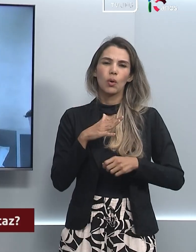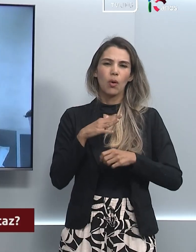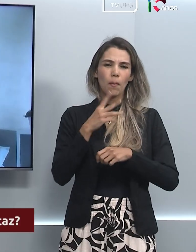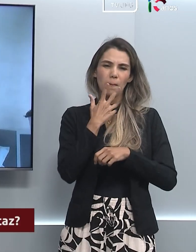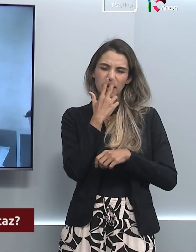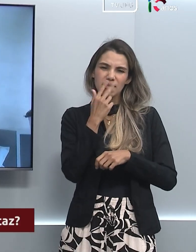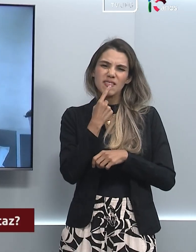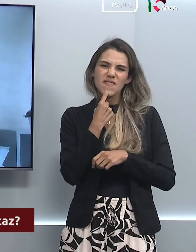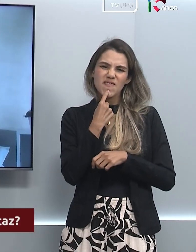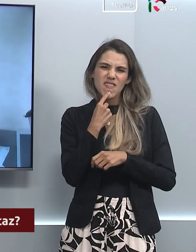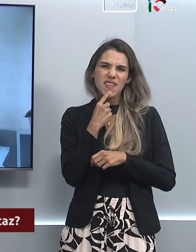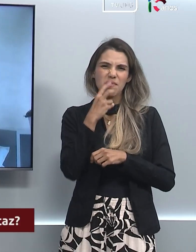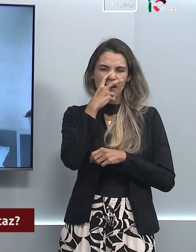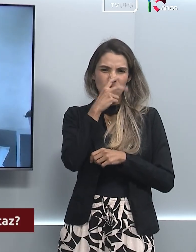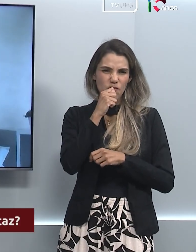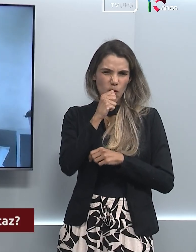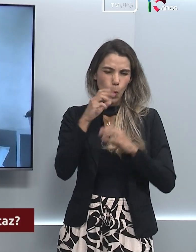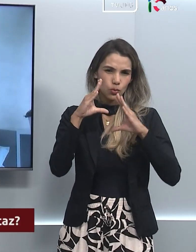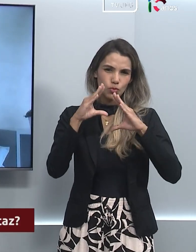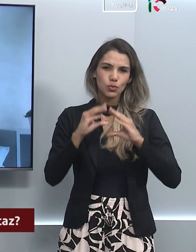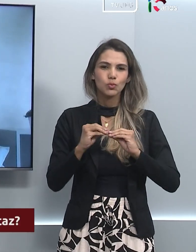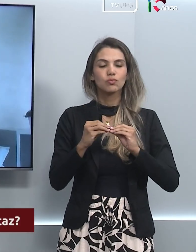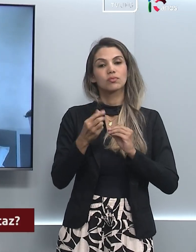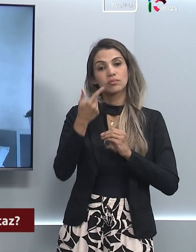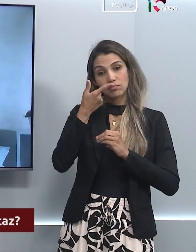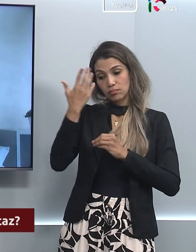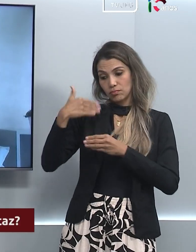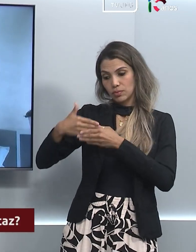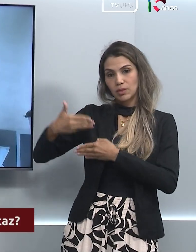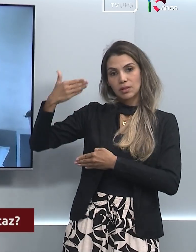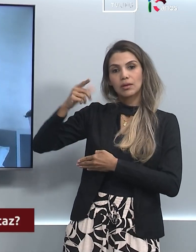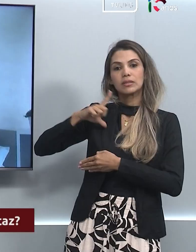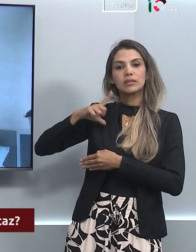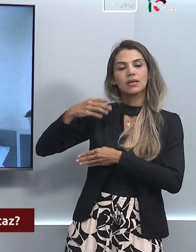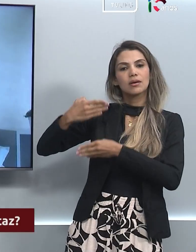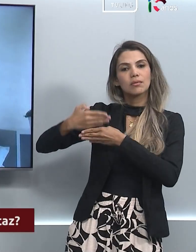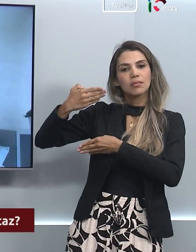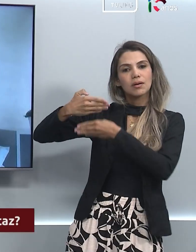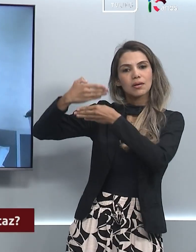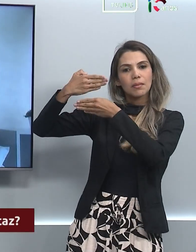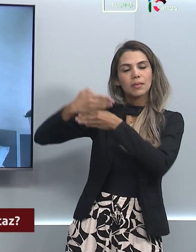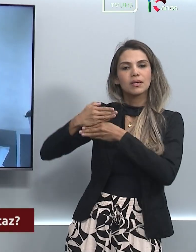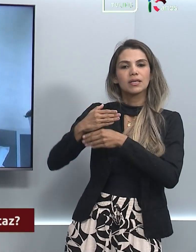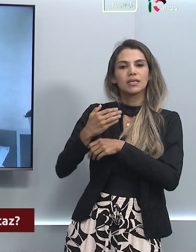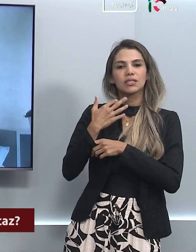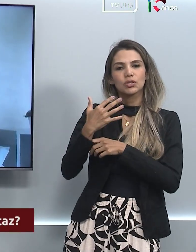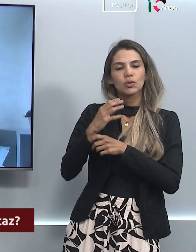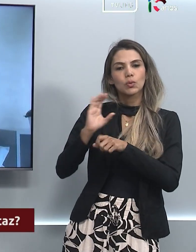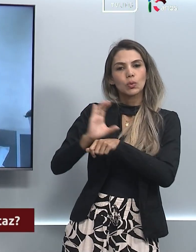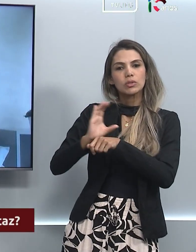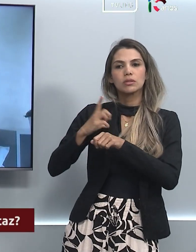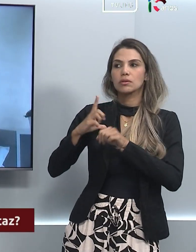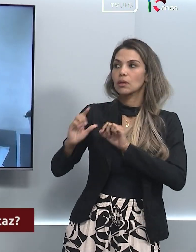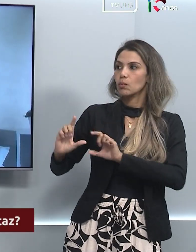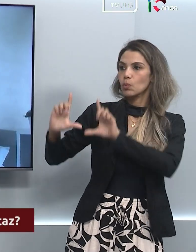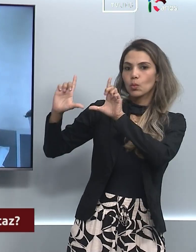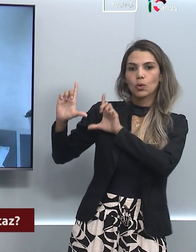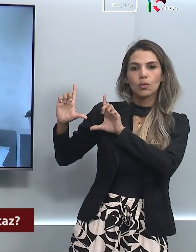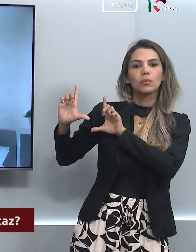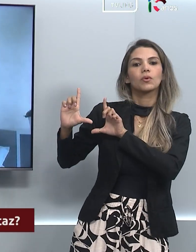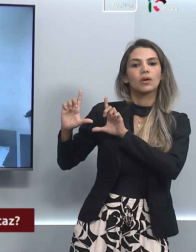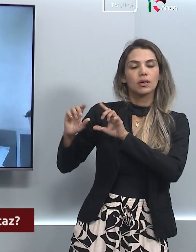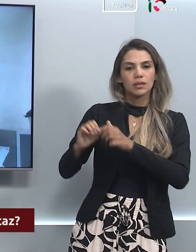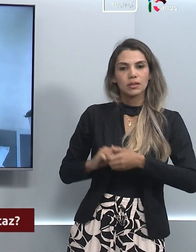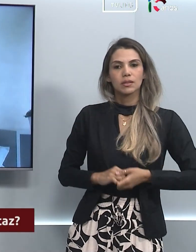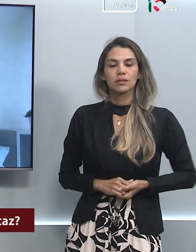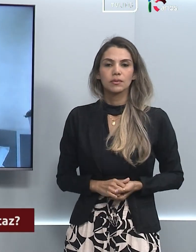beterraba, e ao fundo vocês veem uma parede cinza com um quadro à